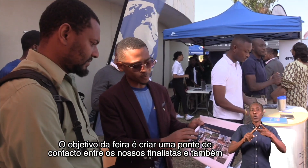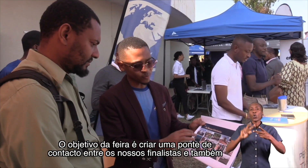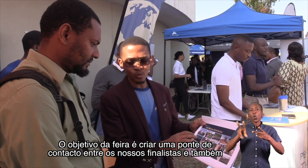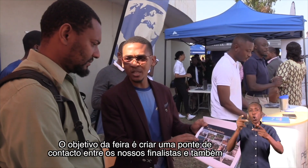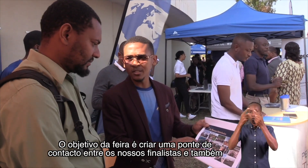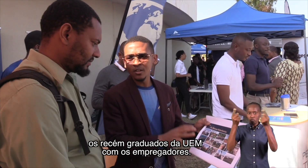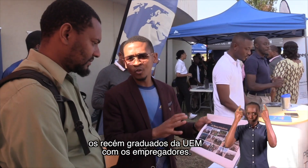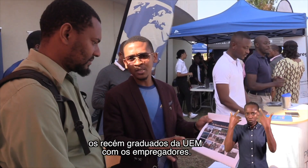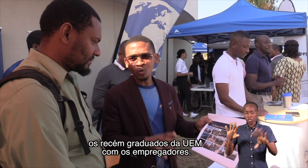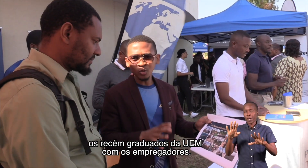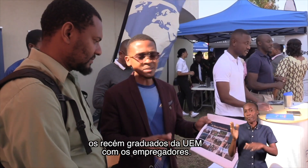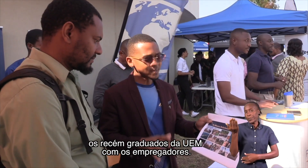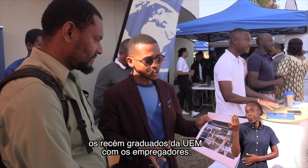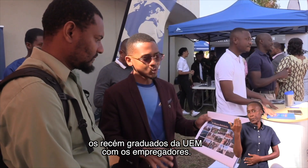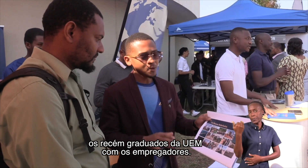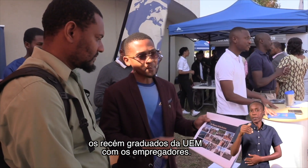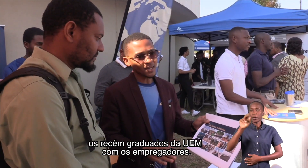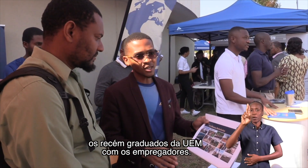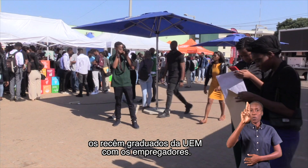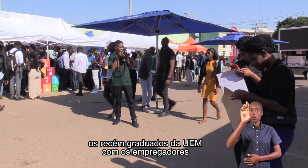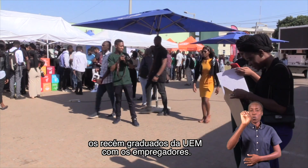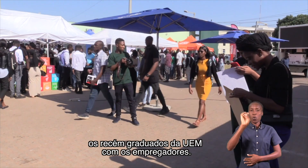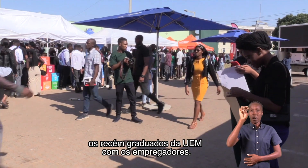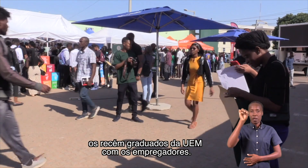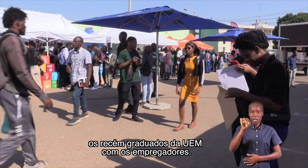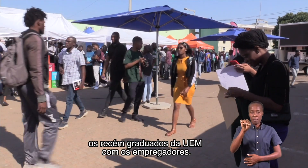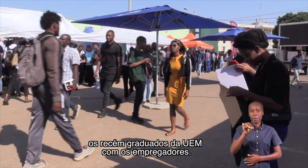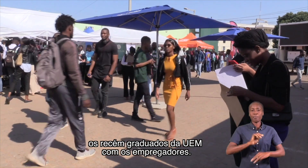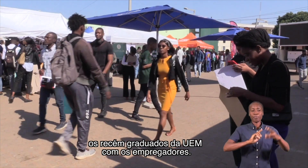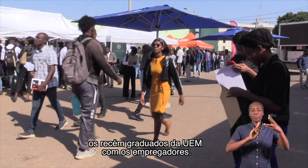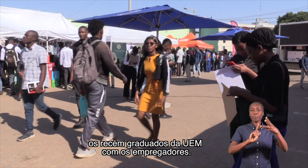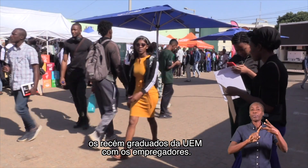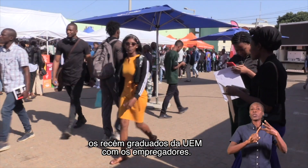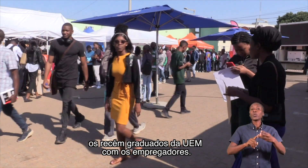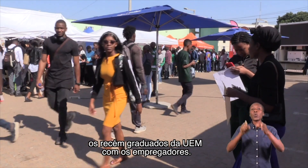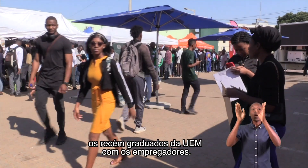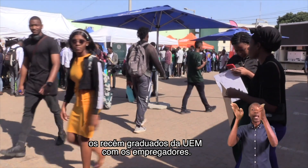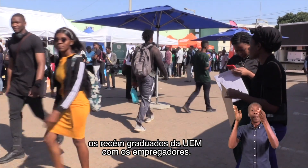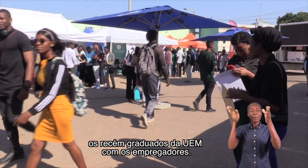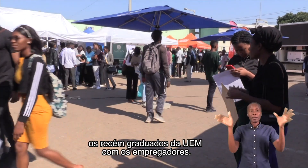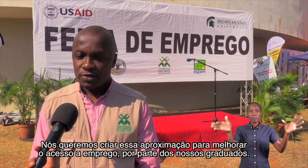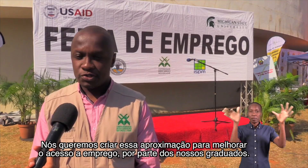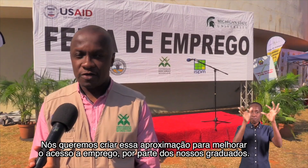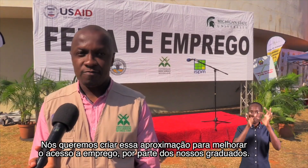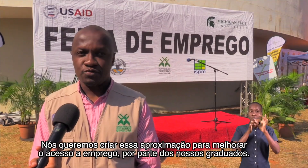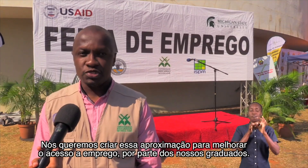também os recém-graduados da UEM com os empregadores. Nós queremos criar